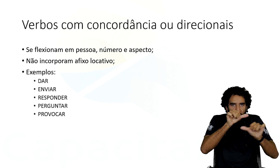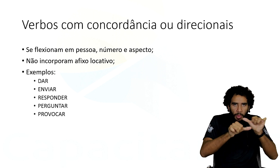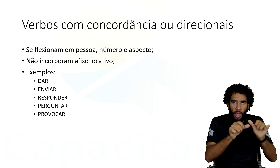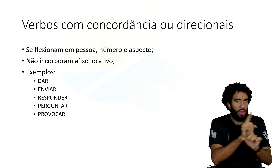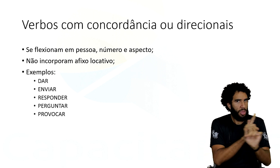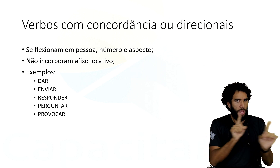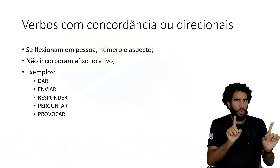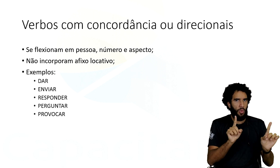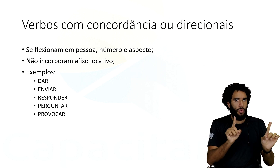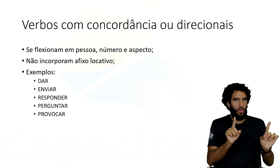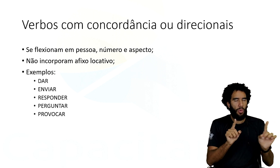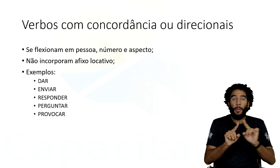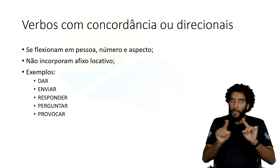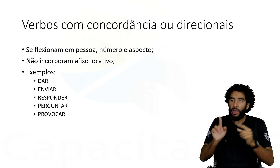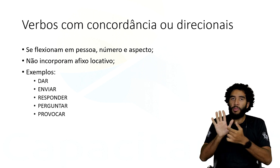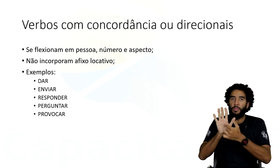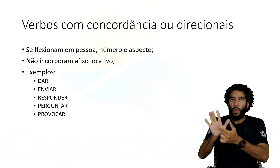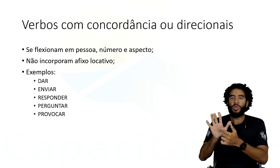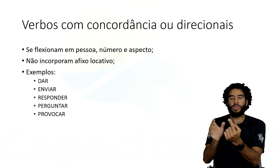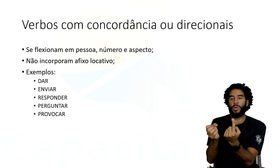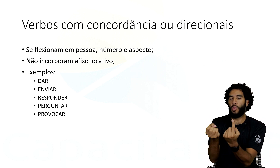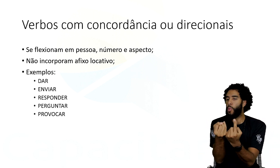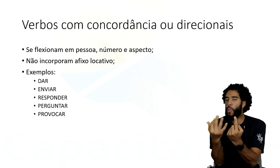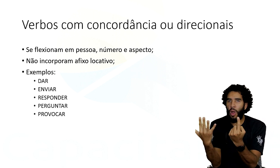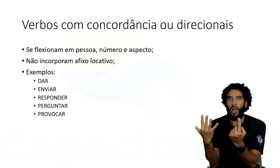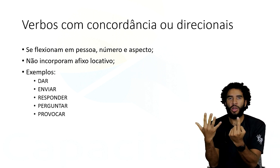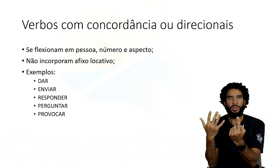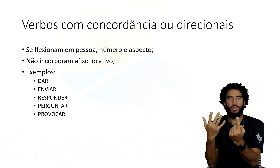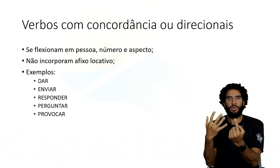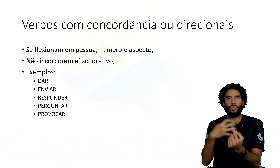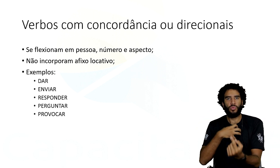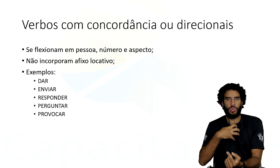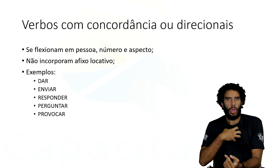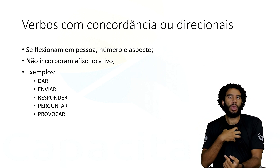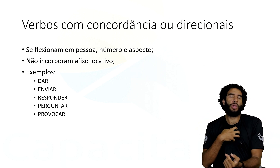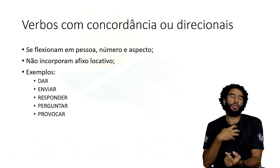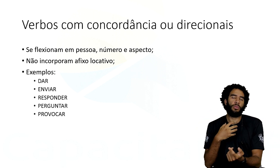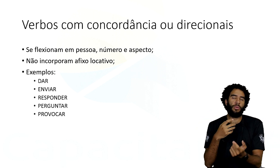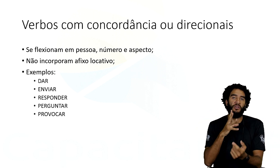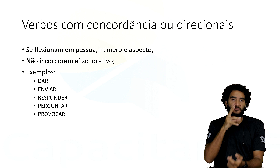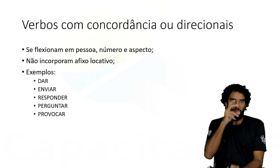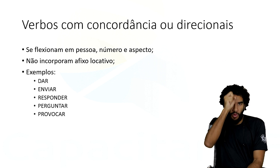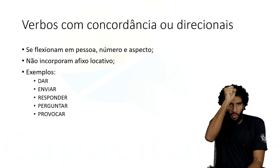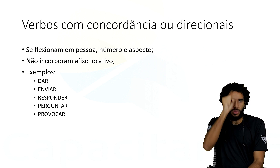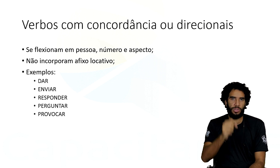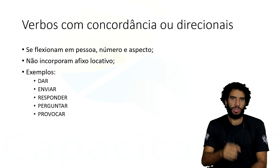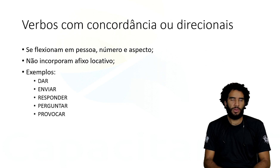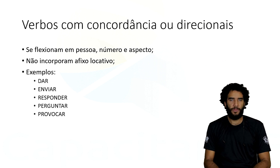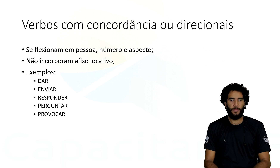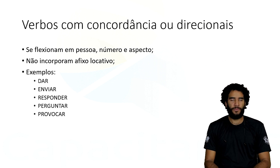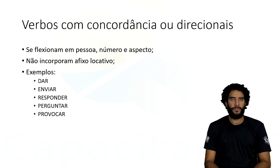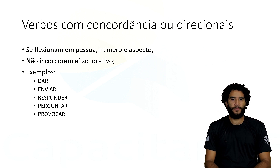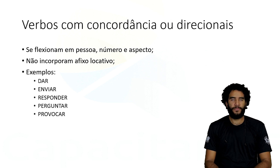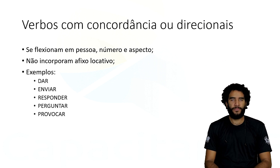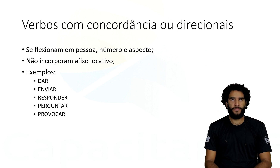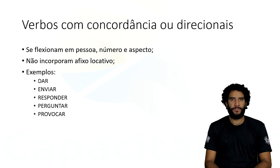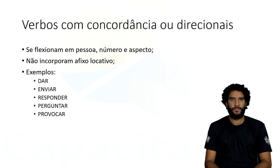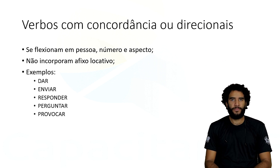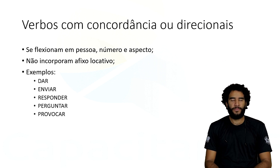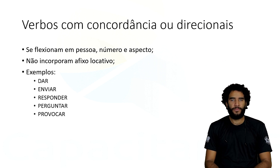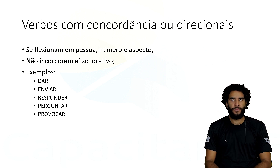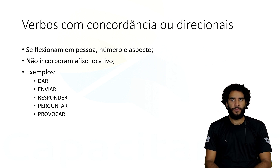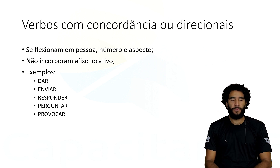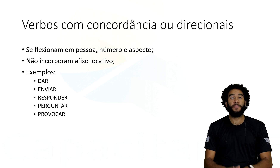e mostrar as pessoas do discurso, quantidade e o aspecto. Agora, os verbos